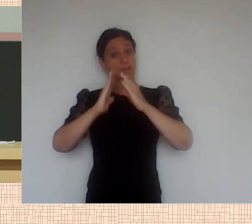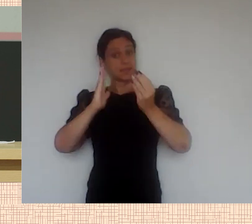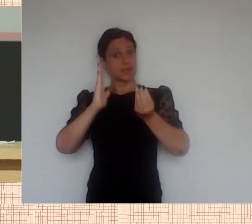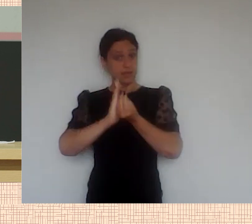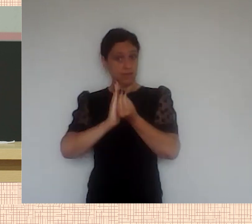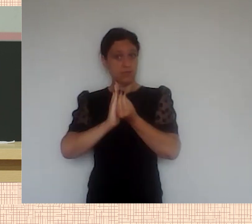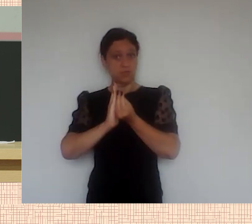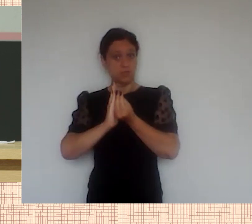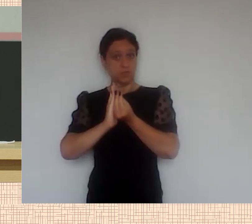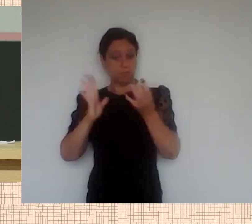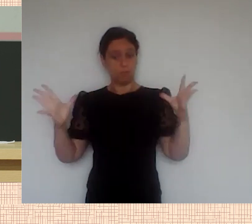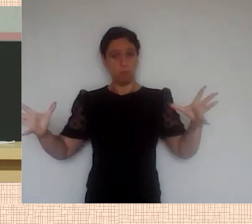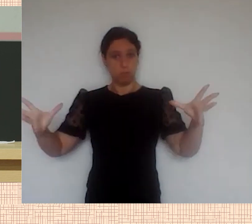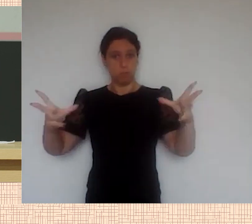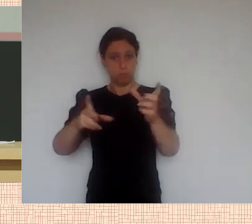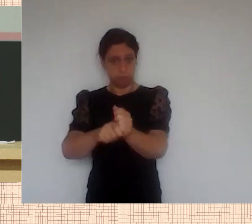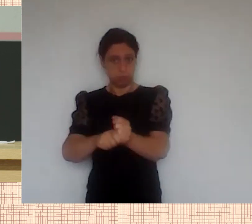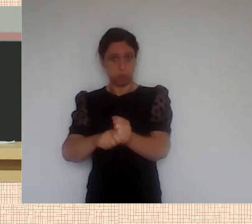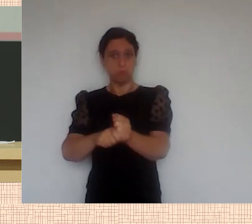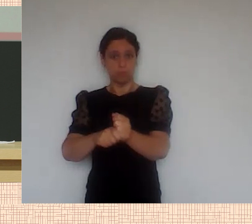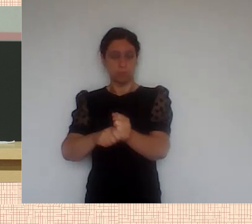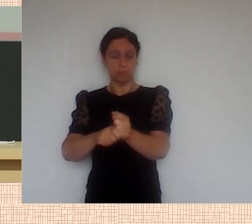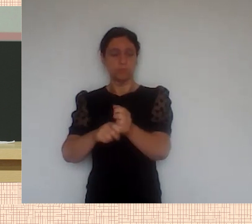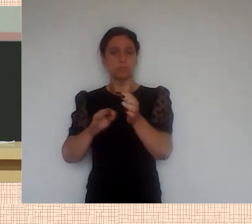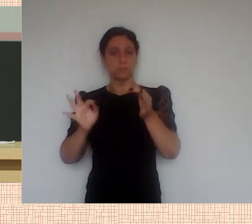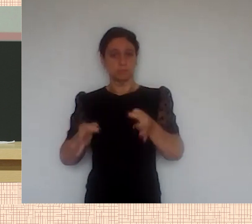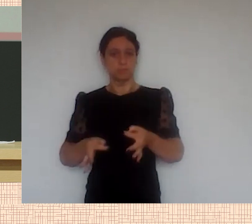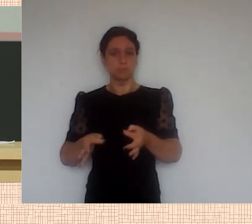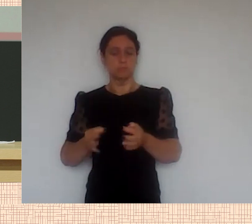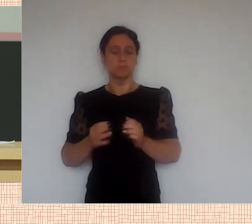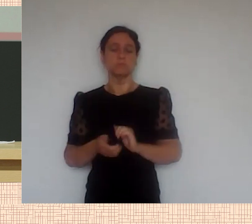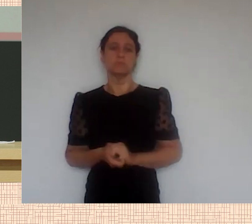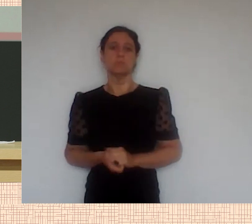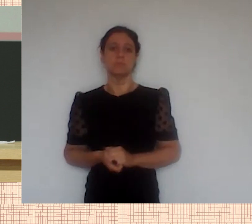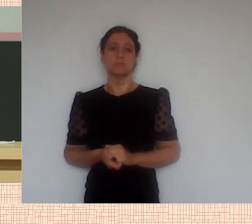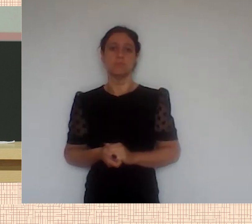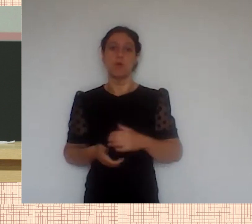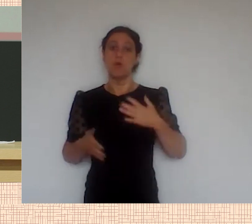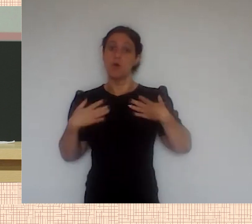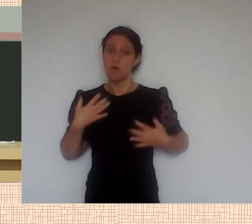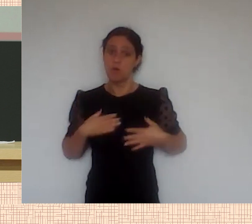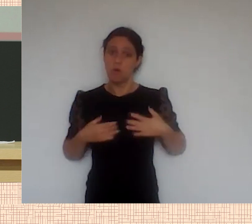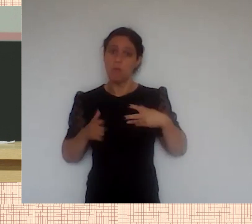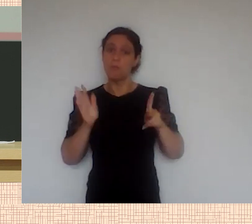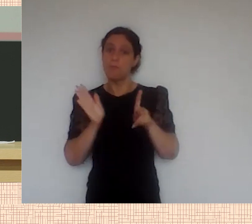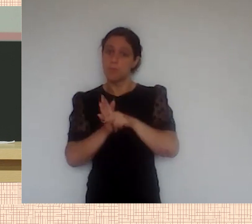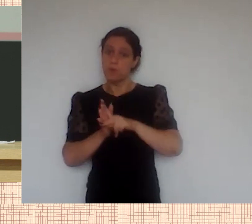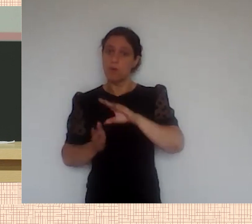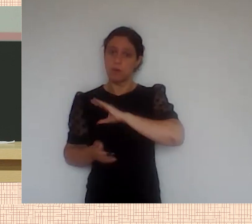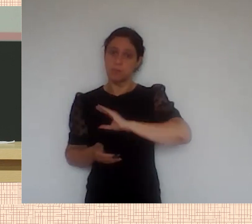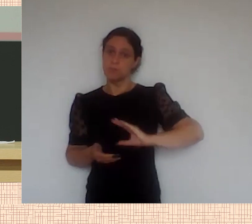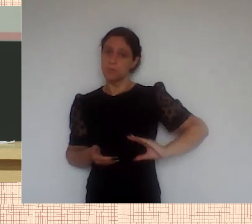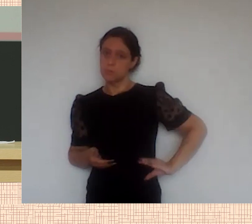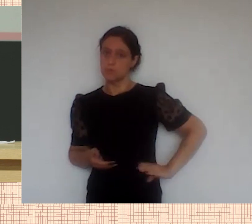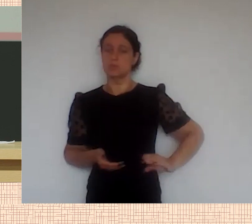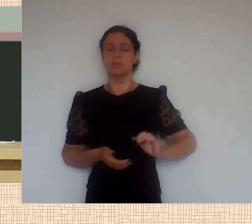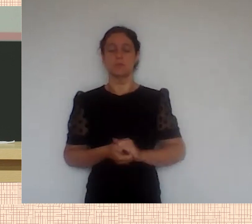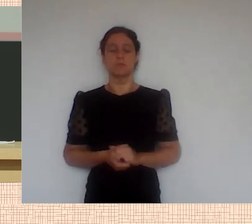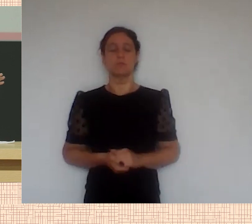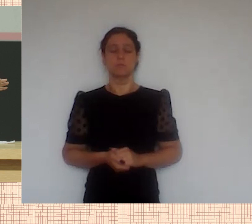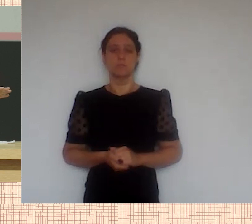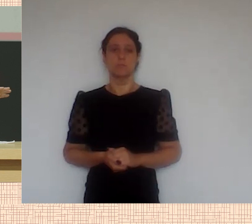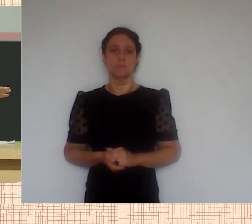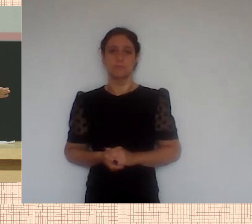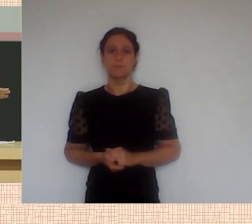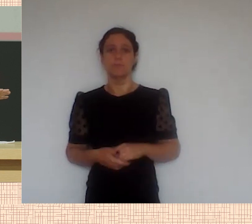irmãos, em Números, nós estudamos no livro de Números, vocês se lembram? Quando o povo de Israel estava